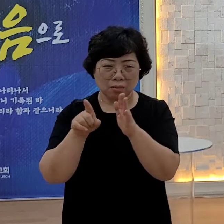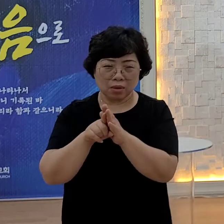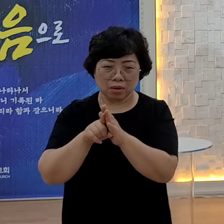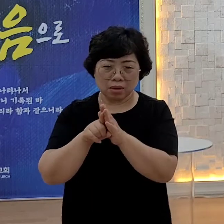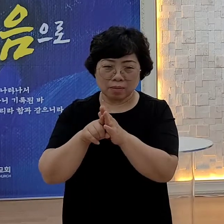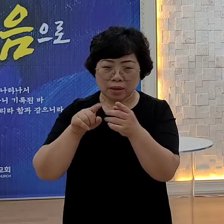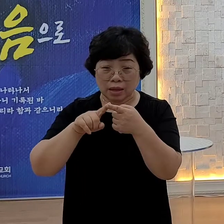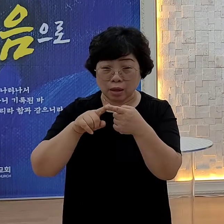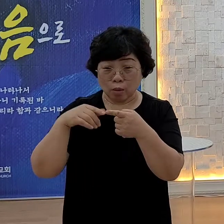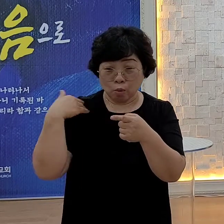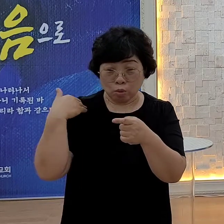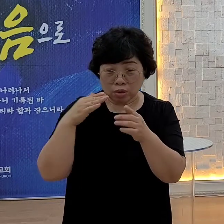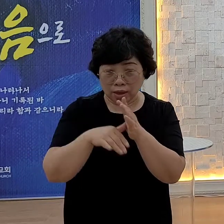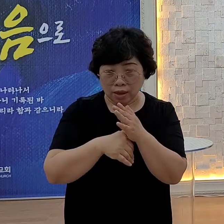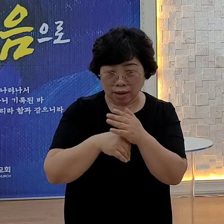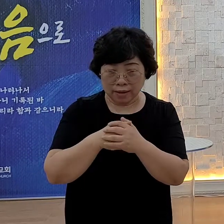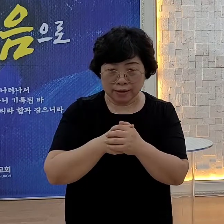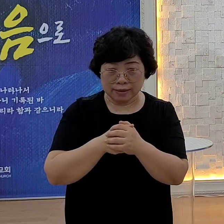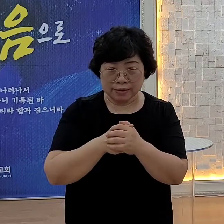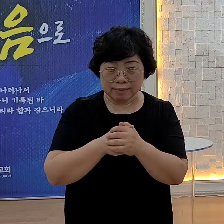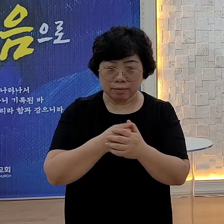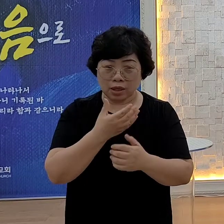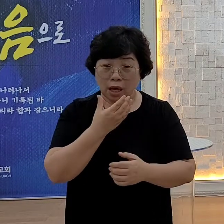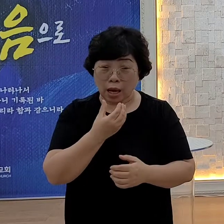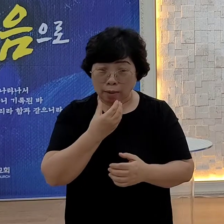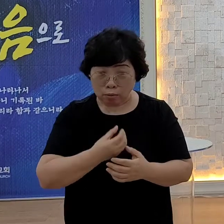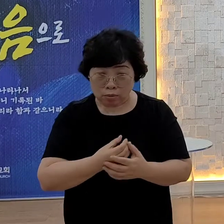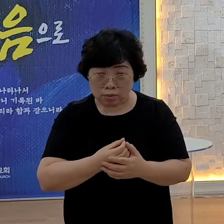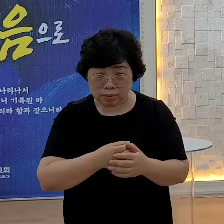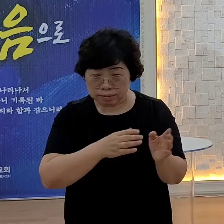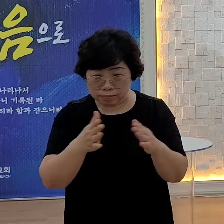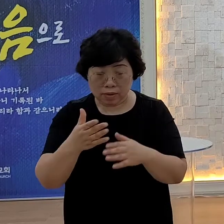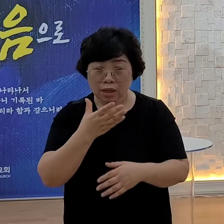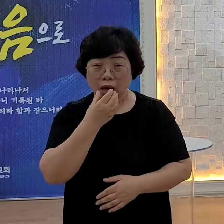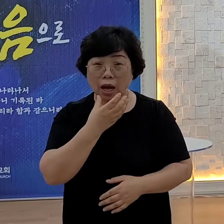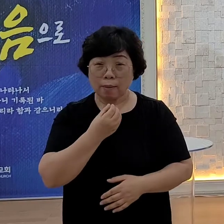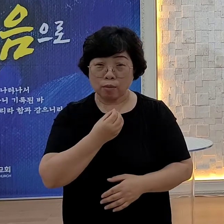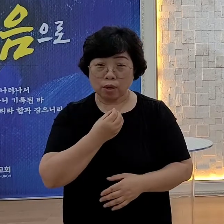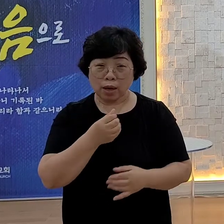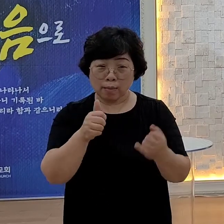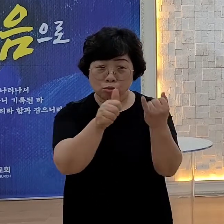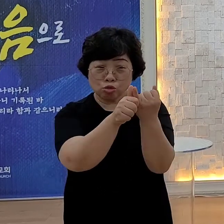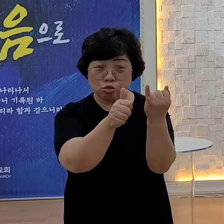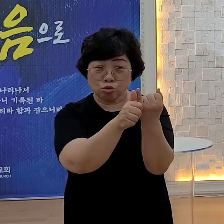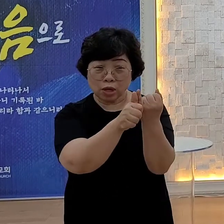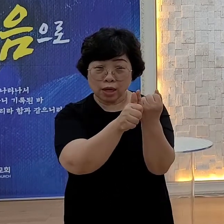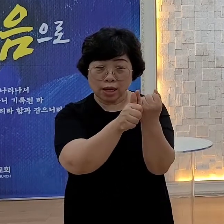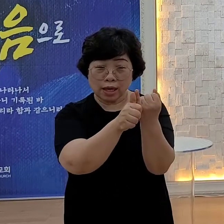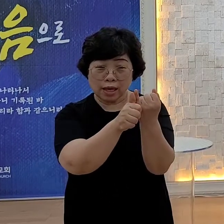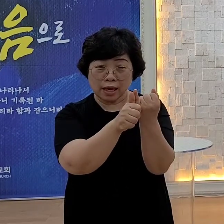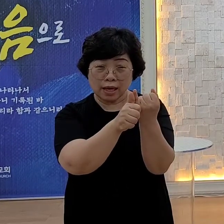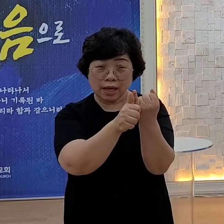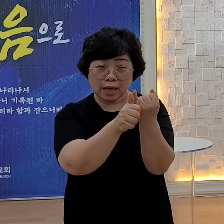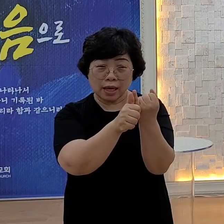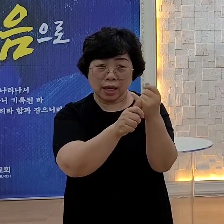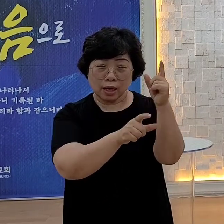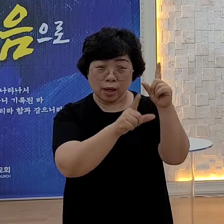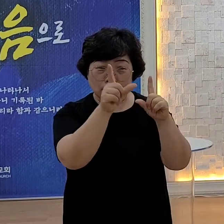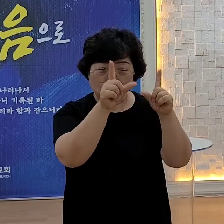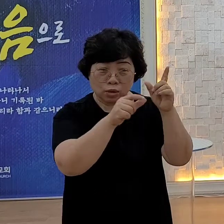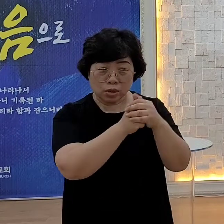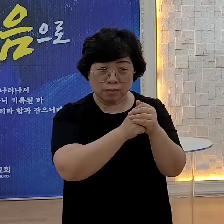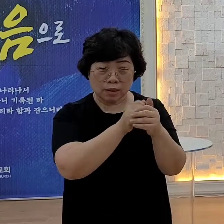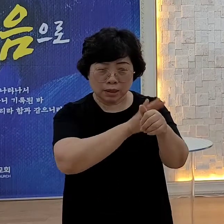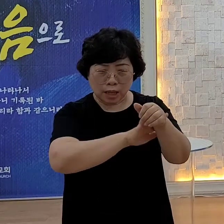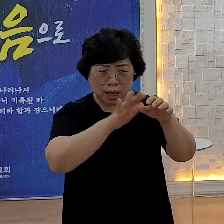뭔지를 생각하기 위해서는 아브라함과 지금 사라의 이 본문의 배경을 말하고 있는 바울의 의도를 잘 캐치할 필요가